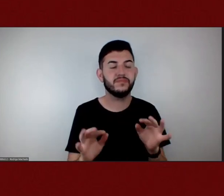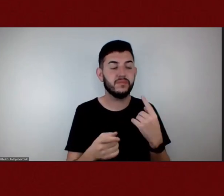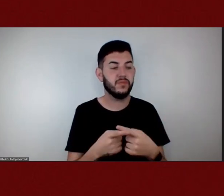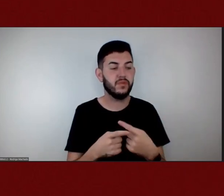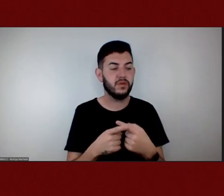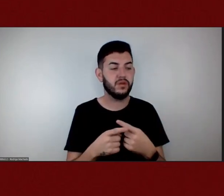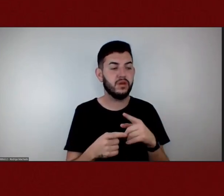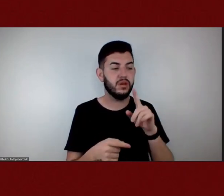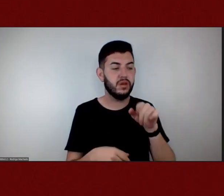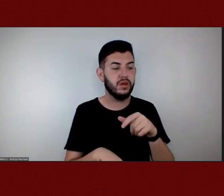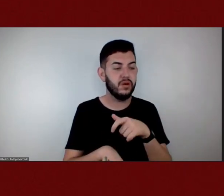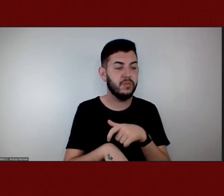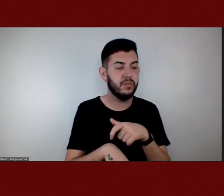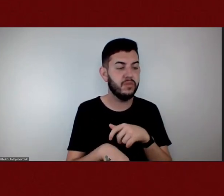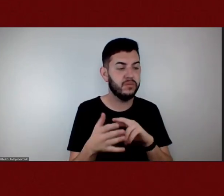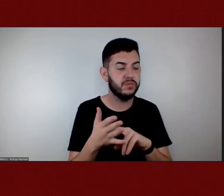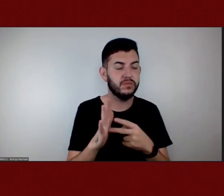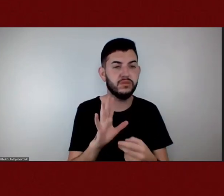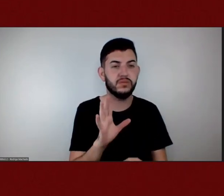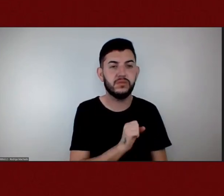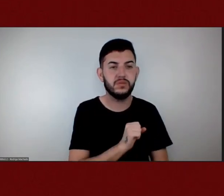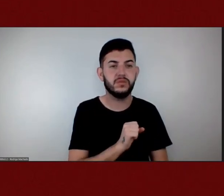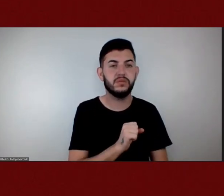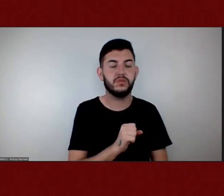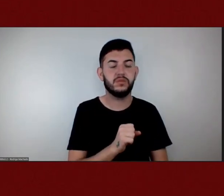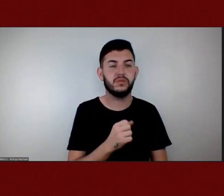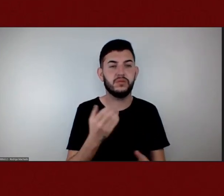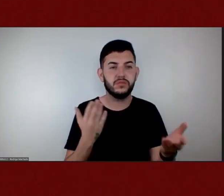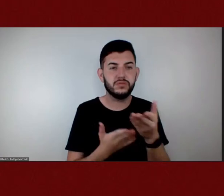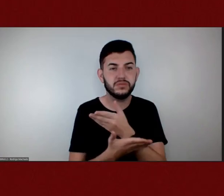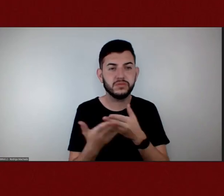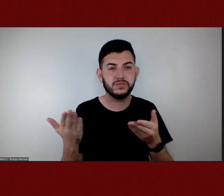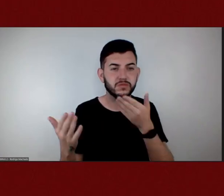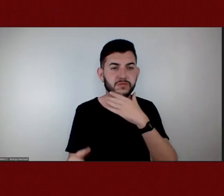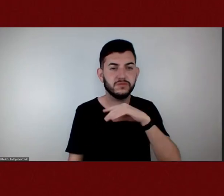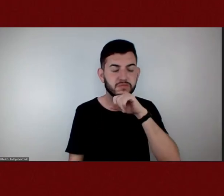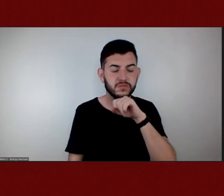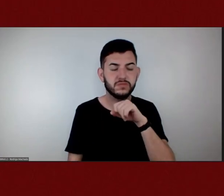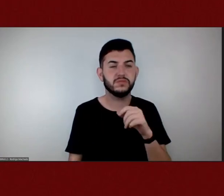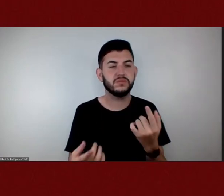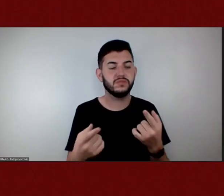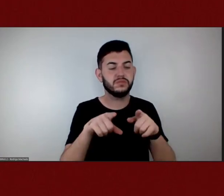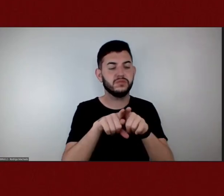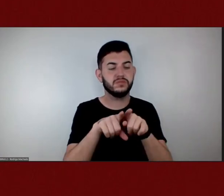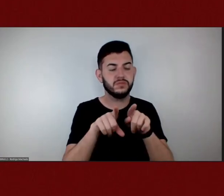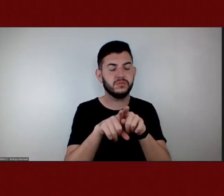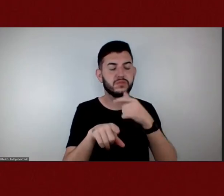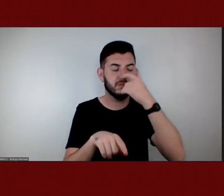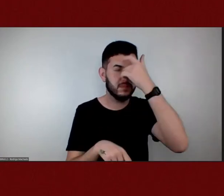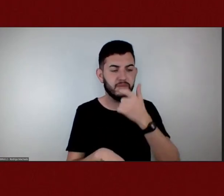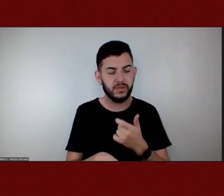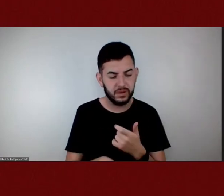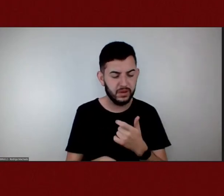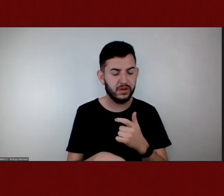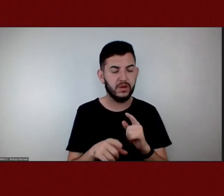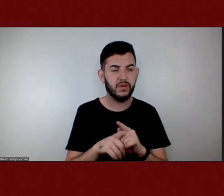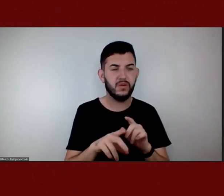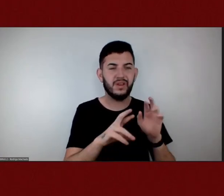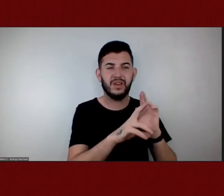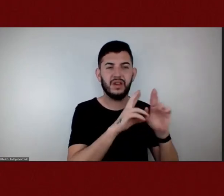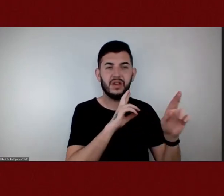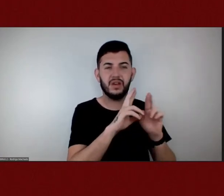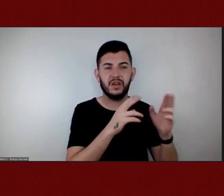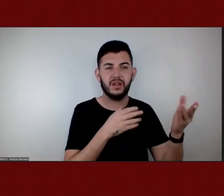amor do meu pai para mim, de certa forma, por um lado, e também da minha parte em relação aos outros. Então,